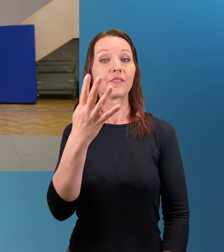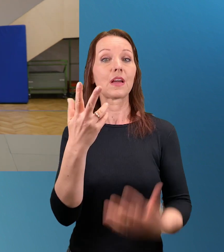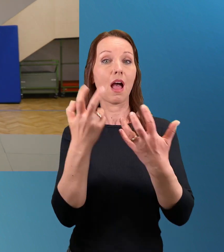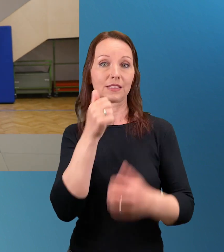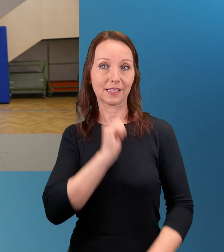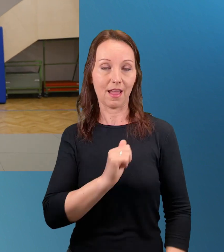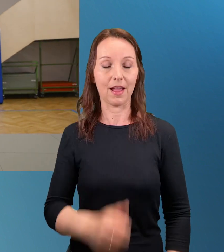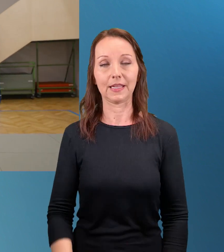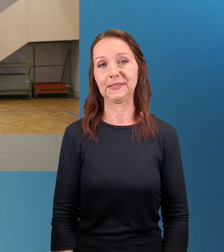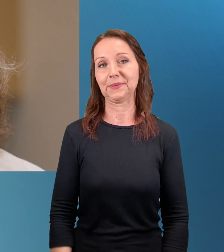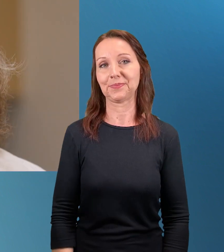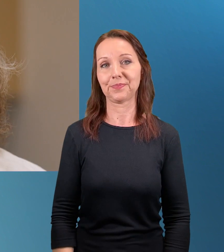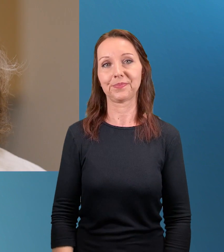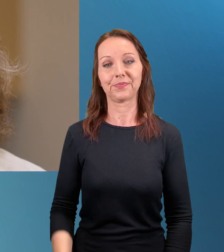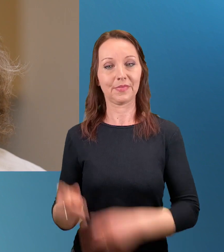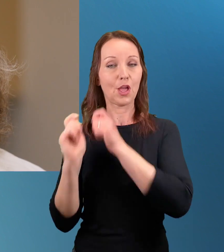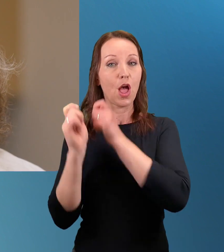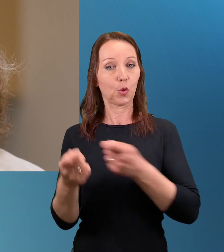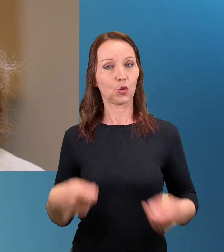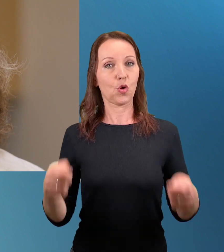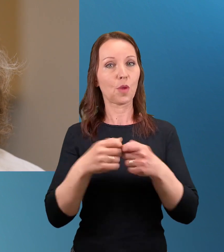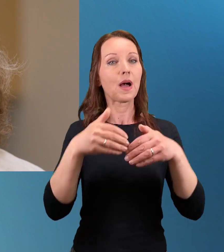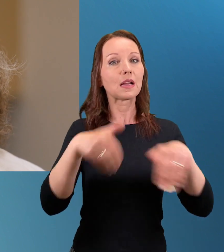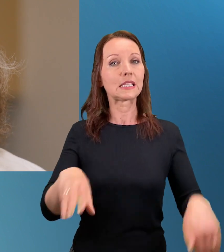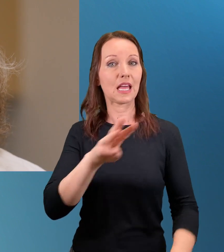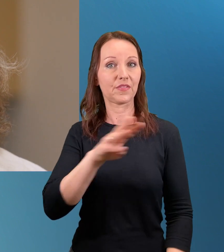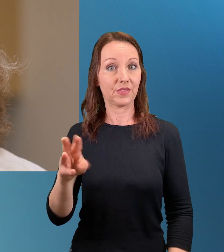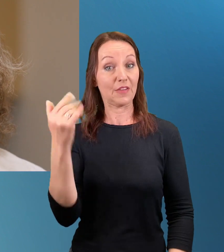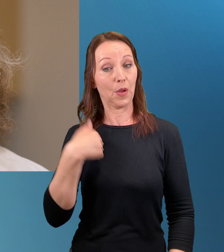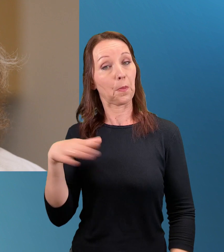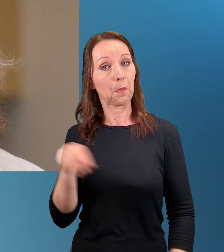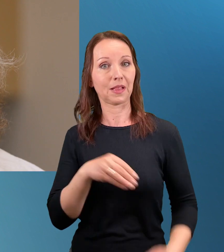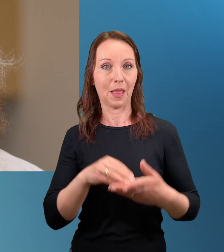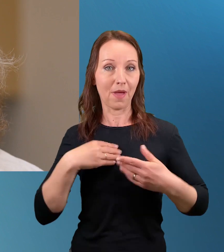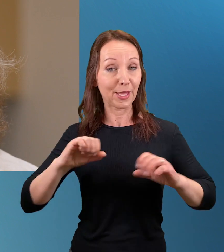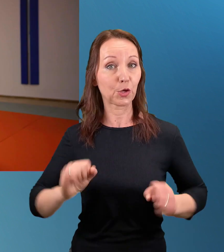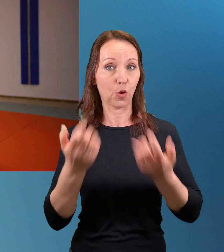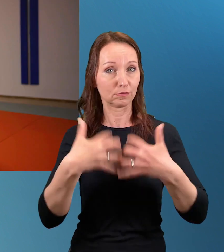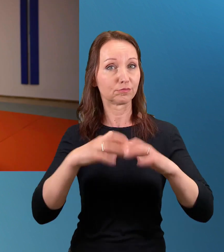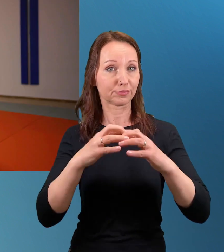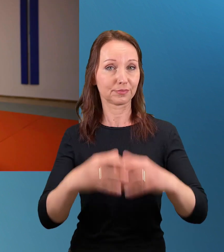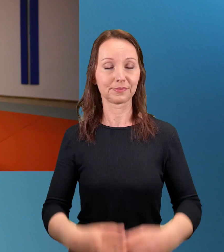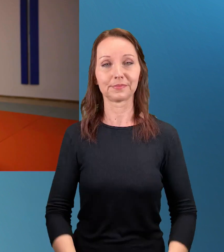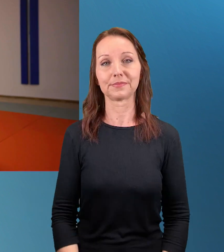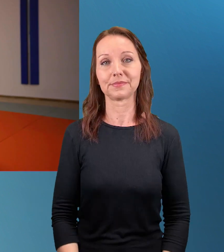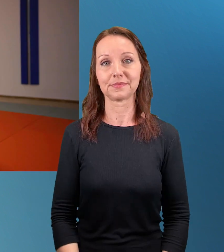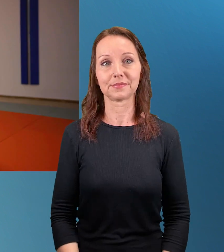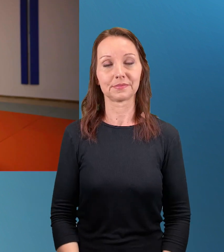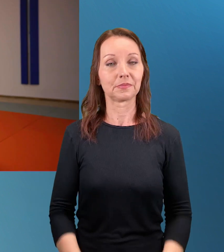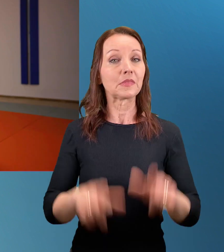und habe den Judo-Club Grenzach-Wielen mitgegründet. Los ging es